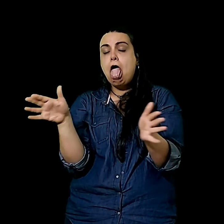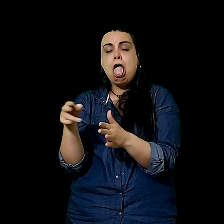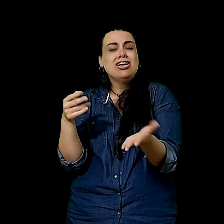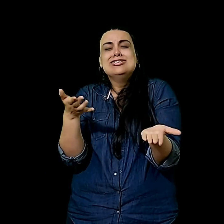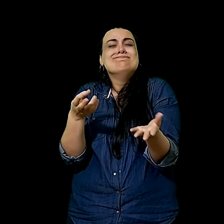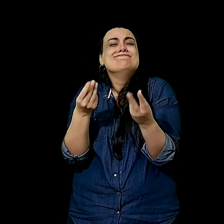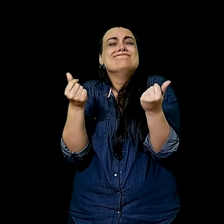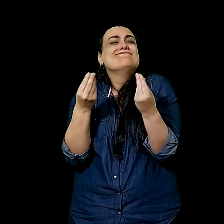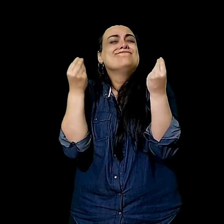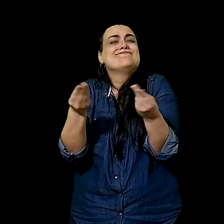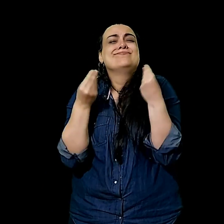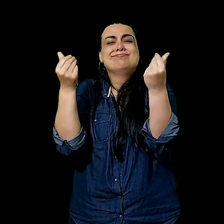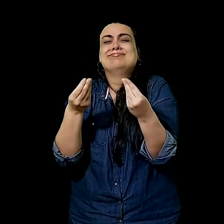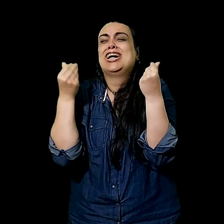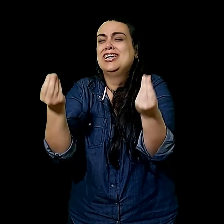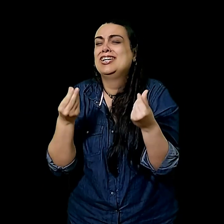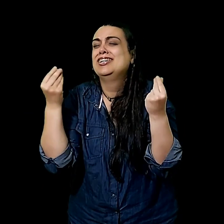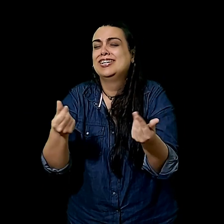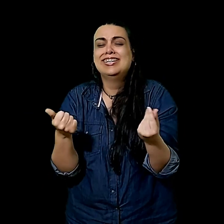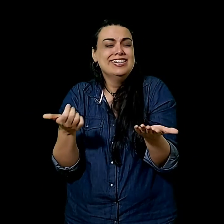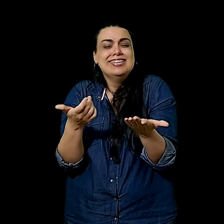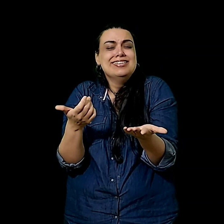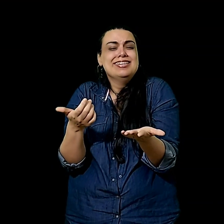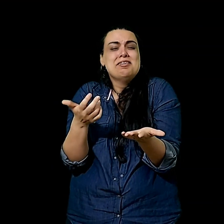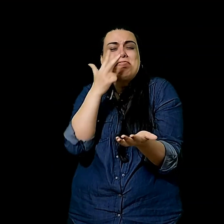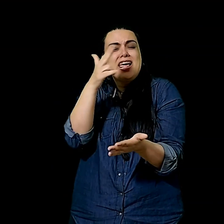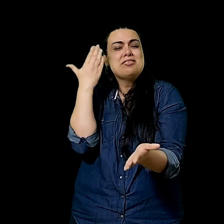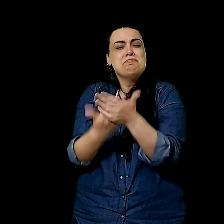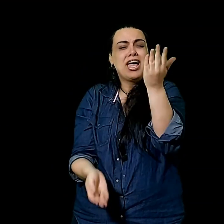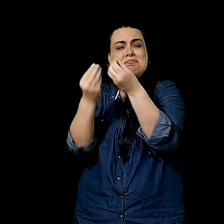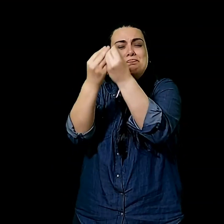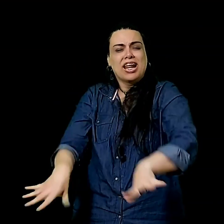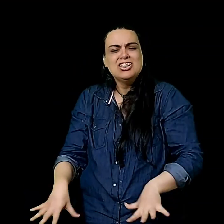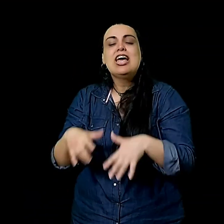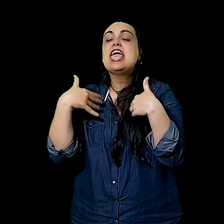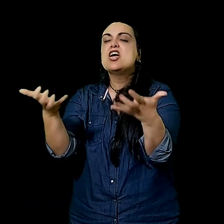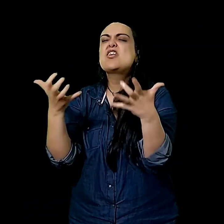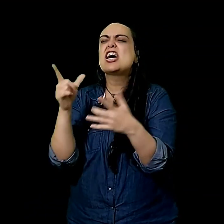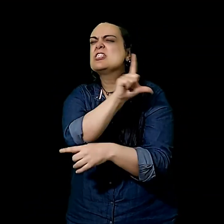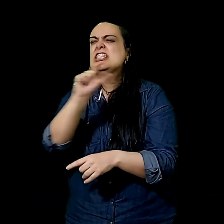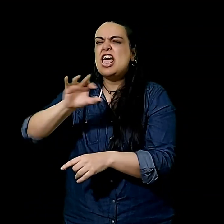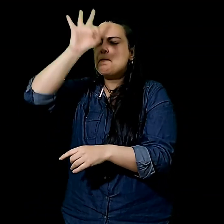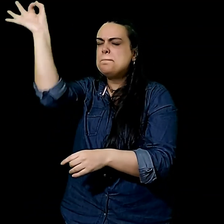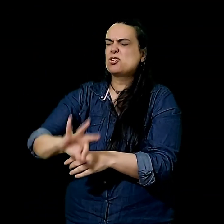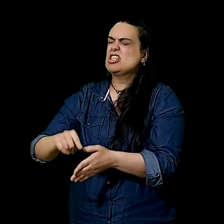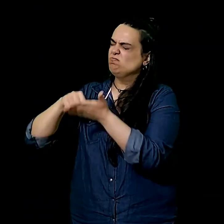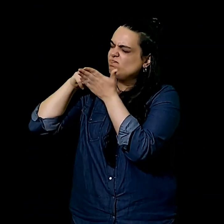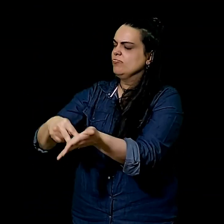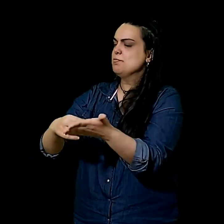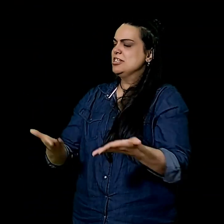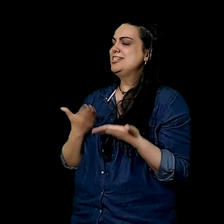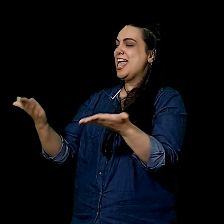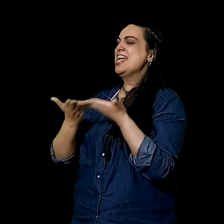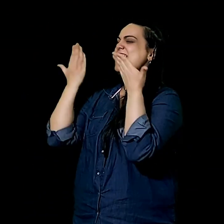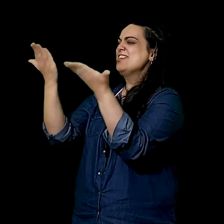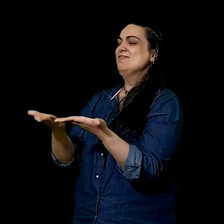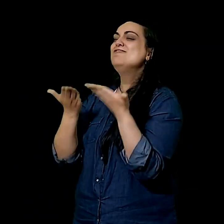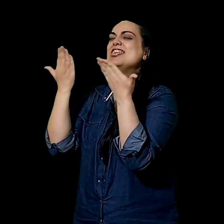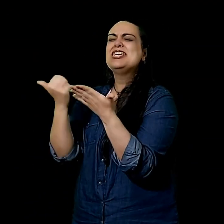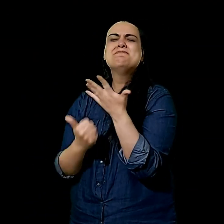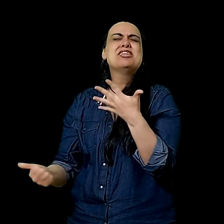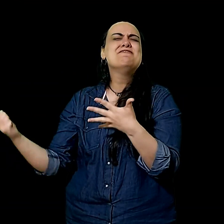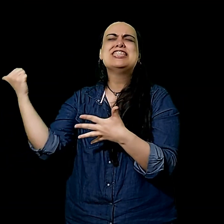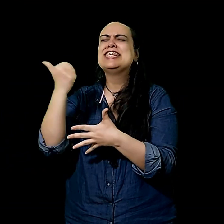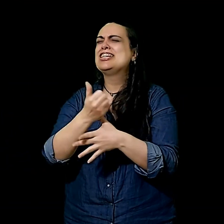Alabaracandarabachúria. Que privilégio tem para nós, Senhor. Que vantagem há em estarmos na tua presença, mas atrofiando o que o Senhor tem para fazer